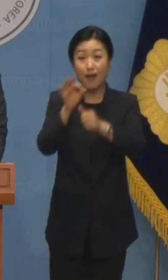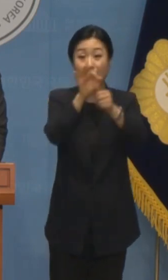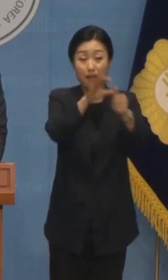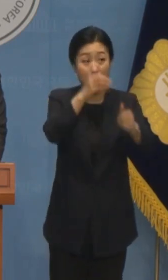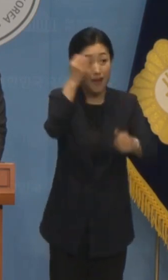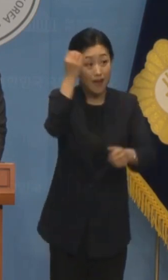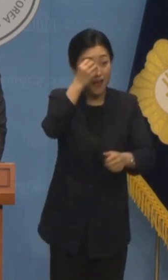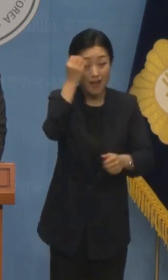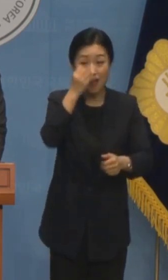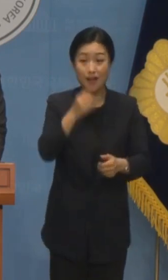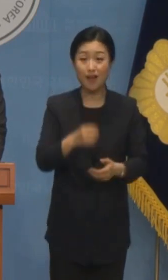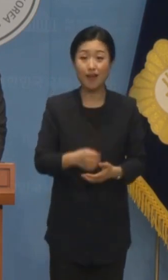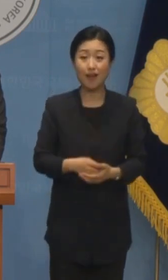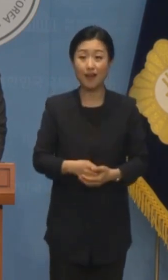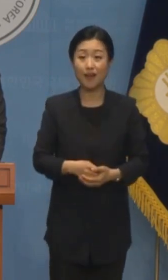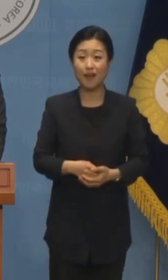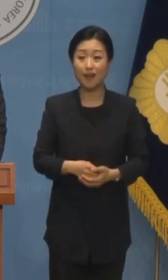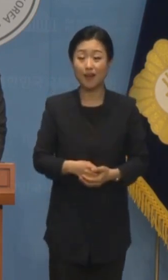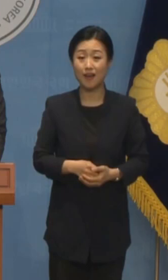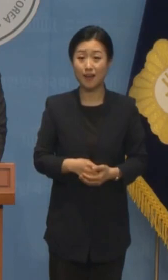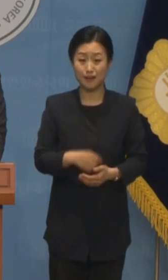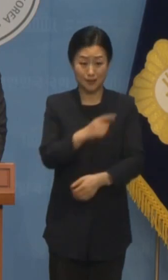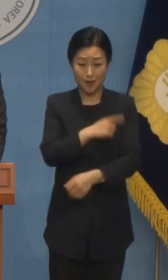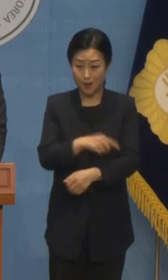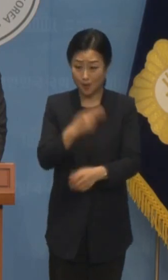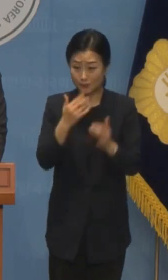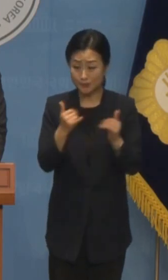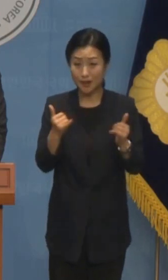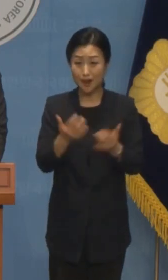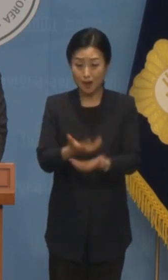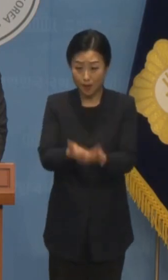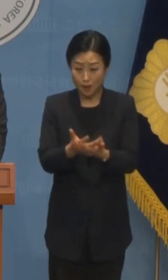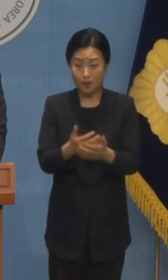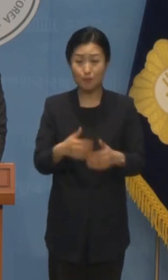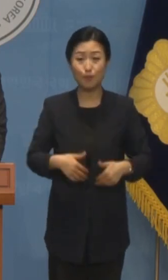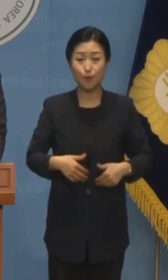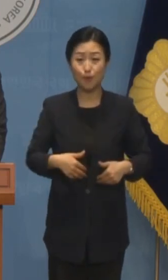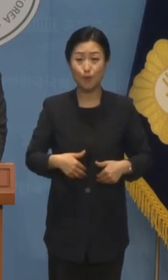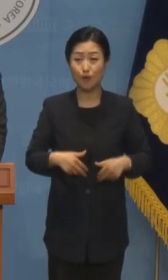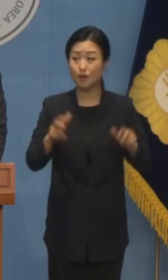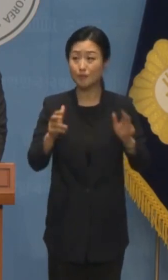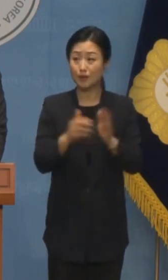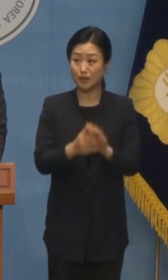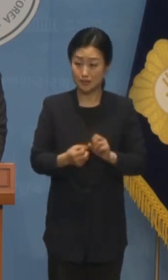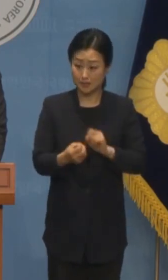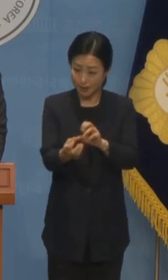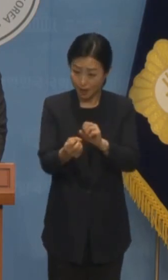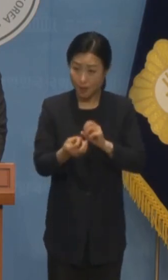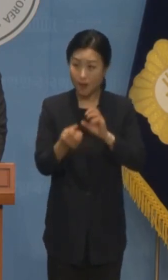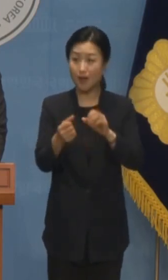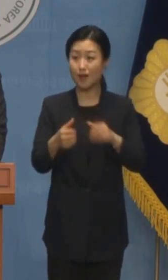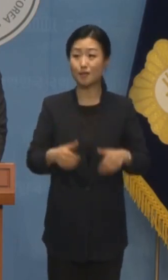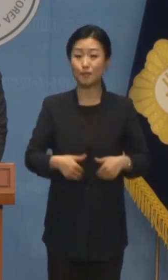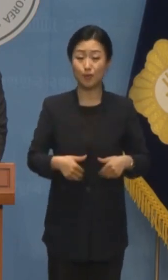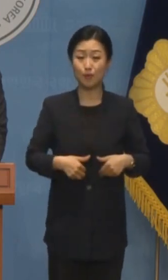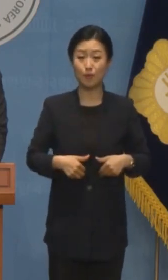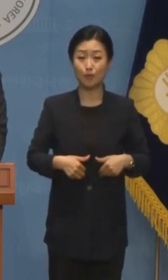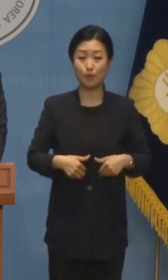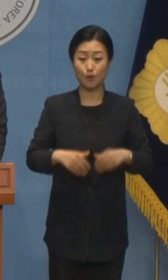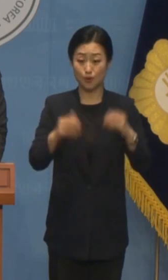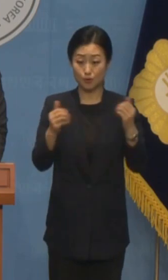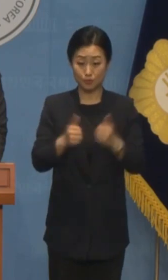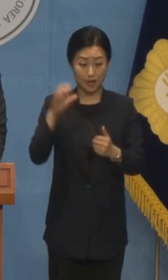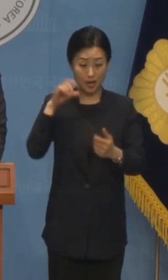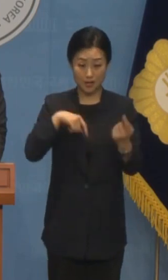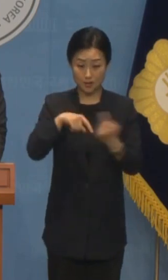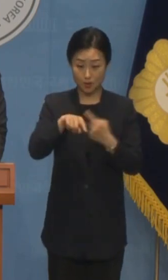되어 버렸습니다 무자격 인사들을 걸러내기 위해 수많은 대화 타입 속에 정립되어 온 국회